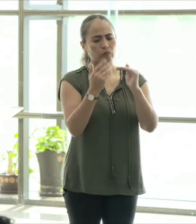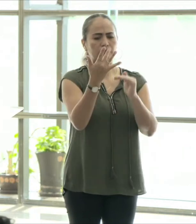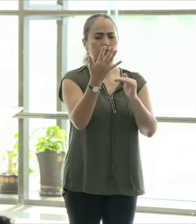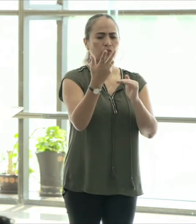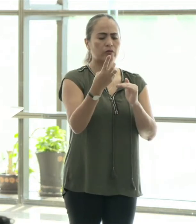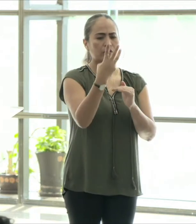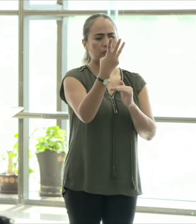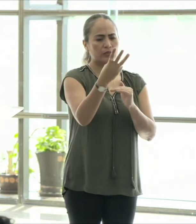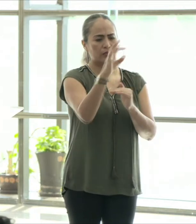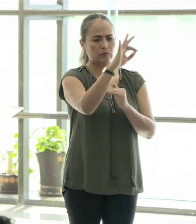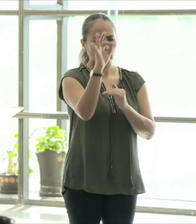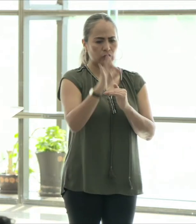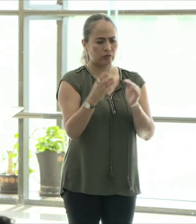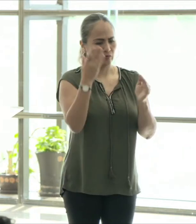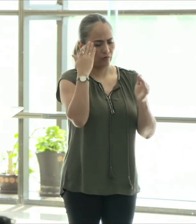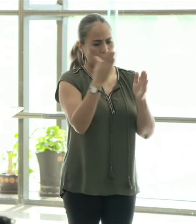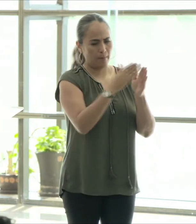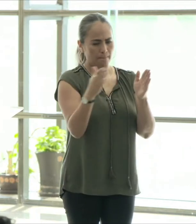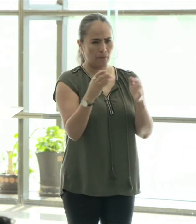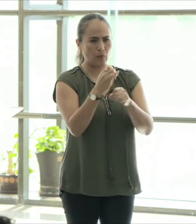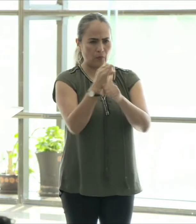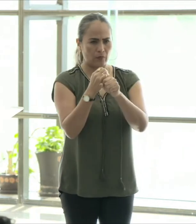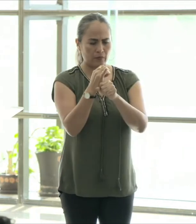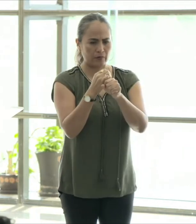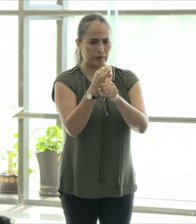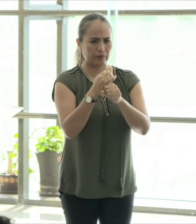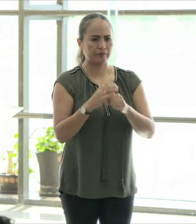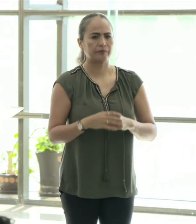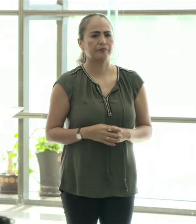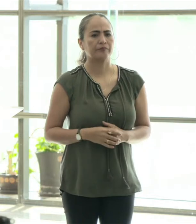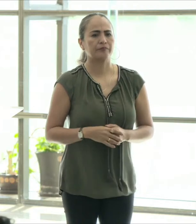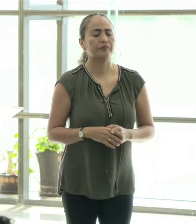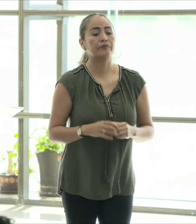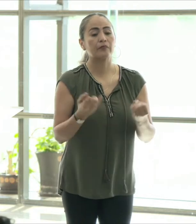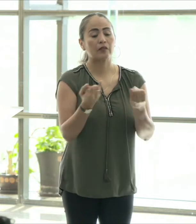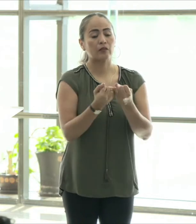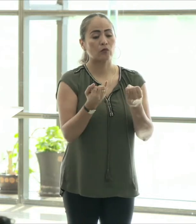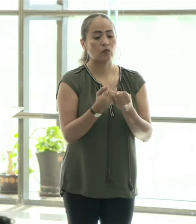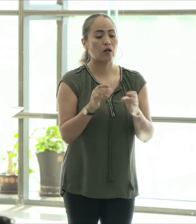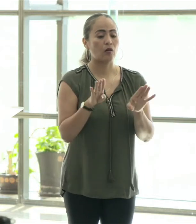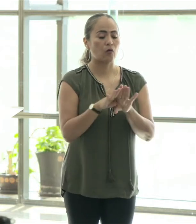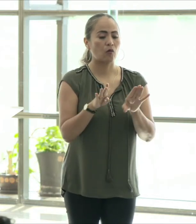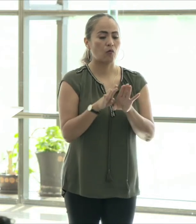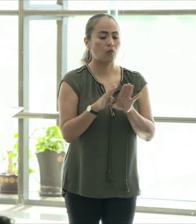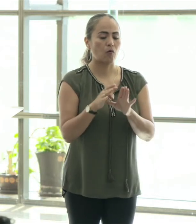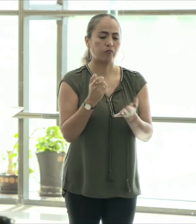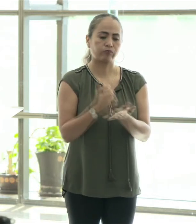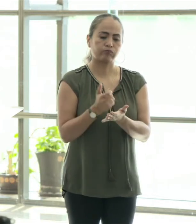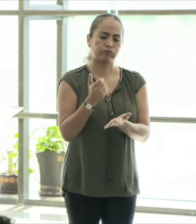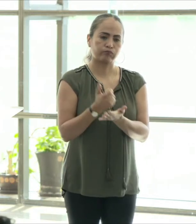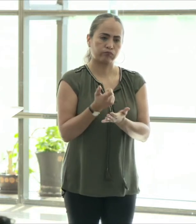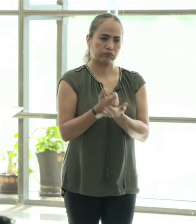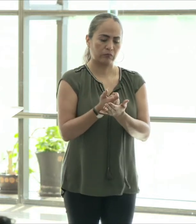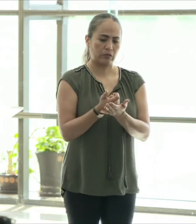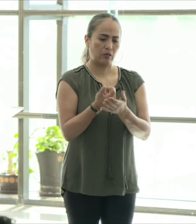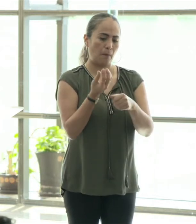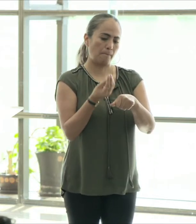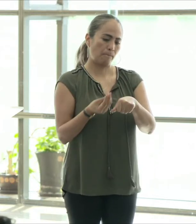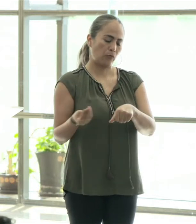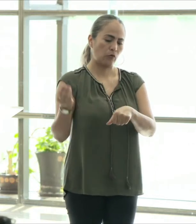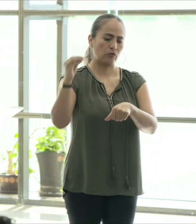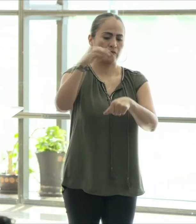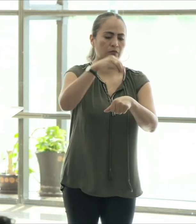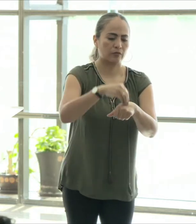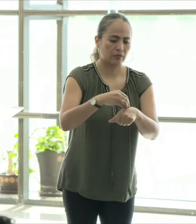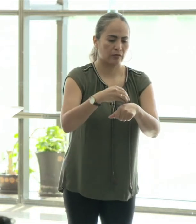el período de estudio otro dato interesante respecto al ingreso es que el porcentaje adicional de ingreso